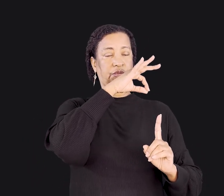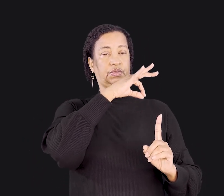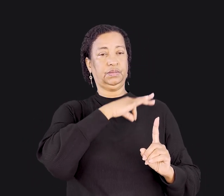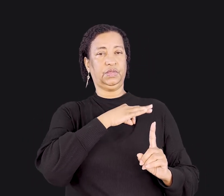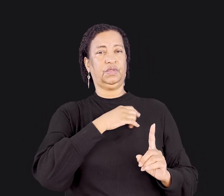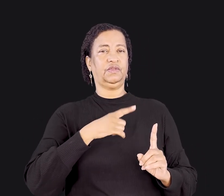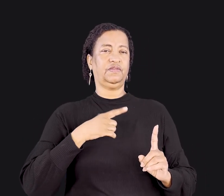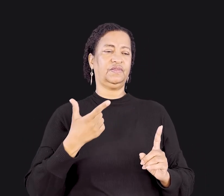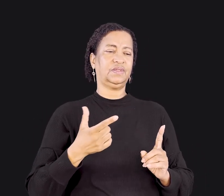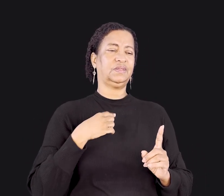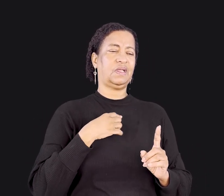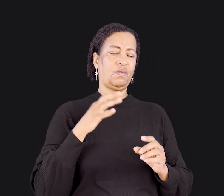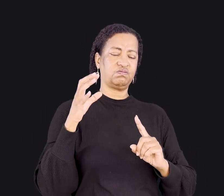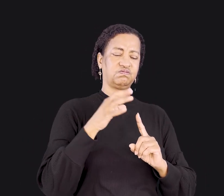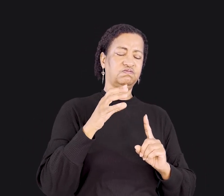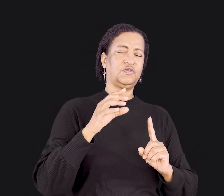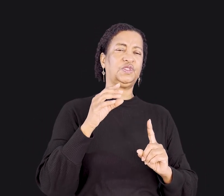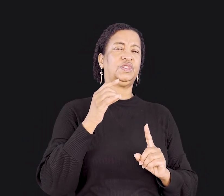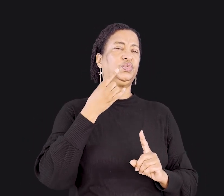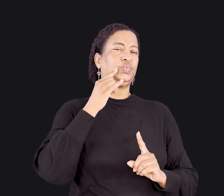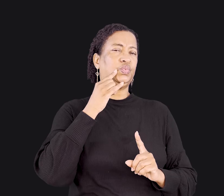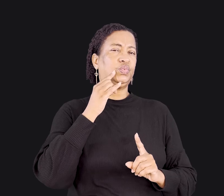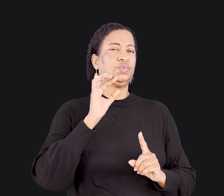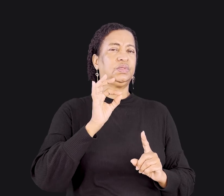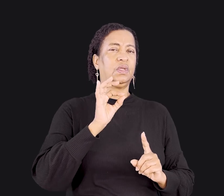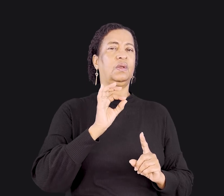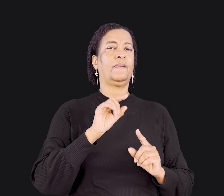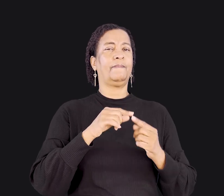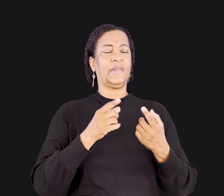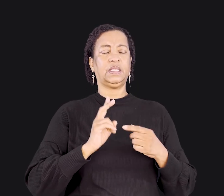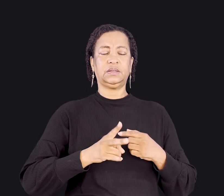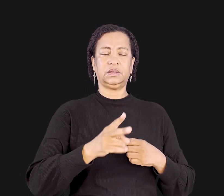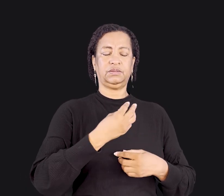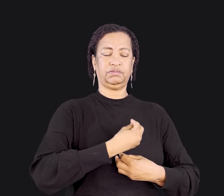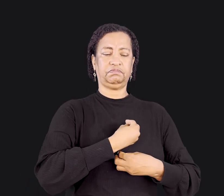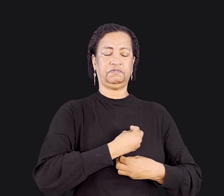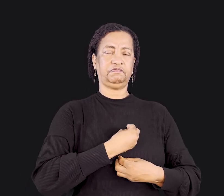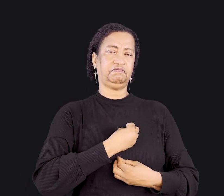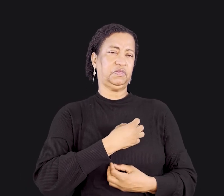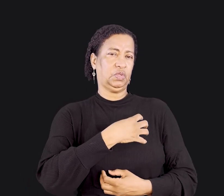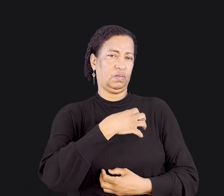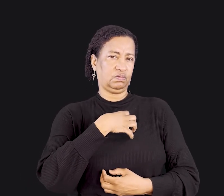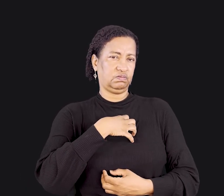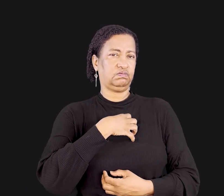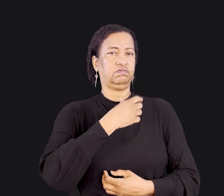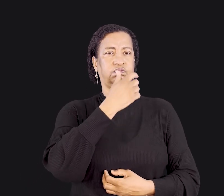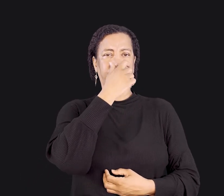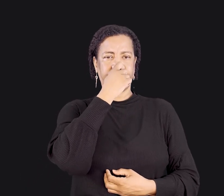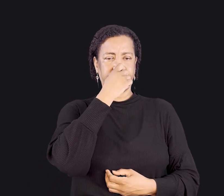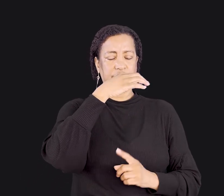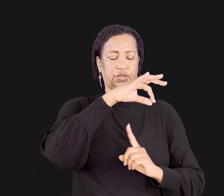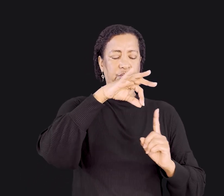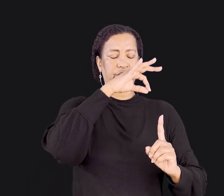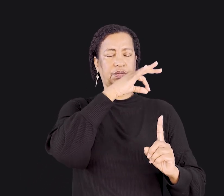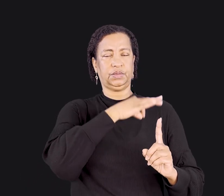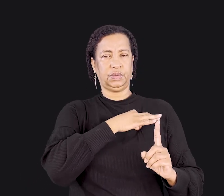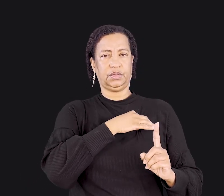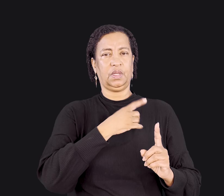Não fique à mercê da influência do álcool, mas ande sempre cheio do Espírito. Paulo não estava ensinando teologia líquida, como se o